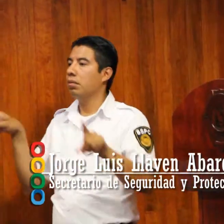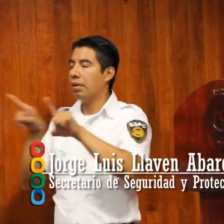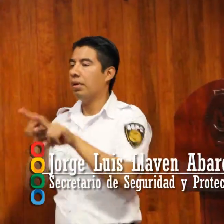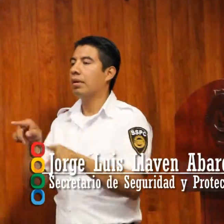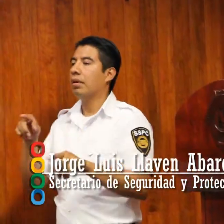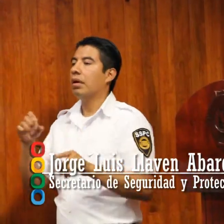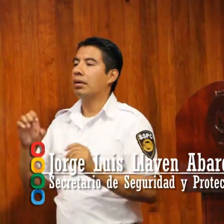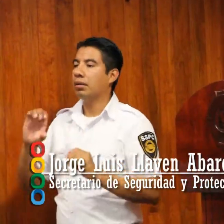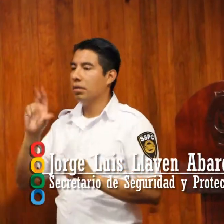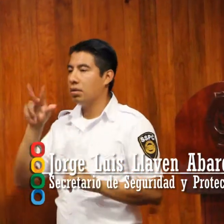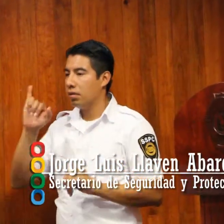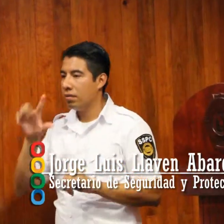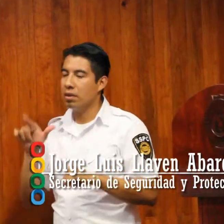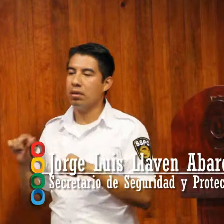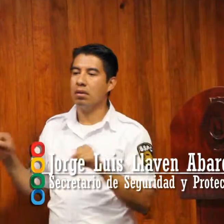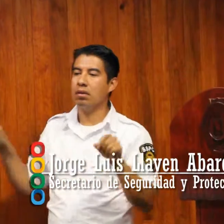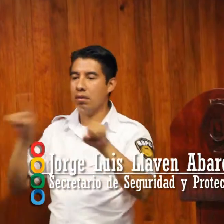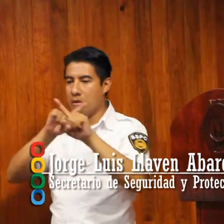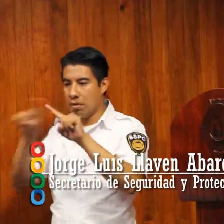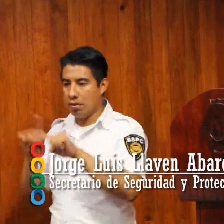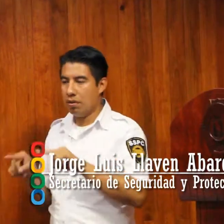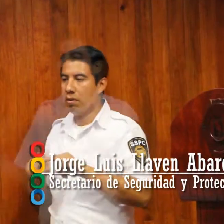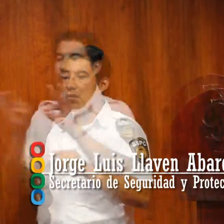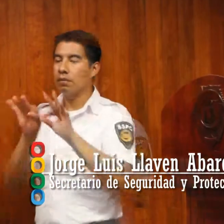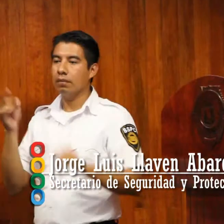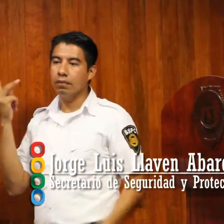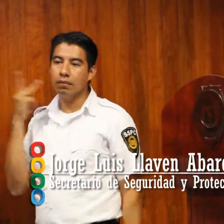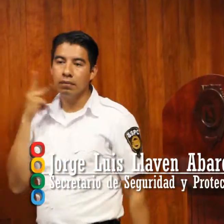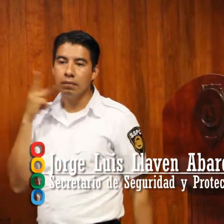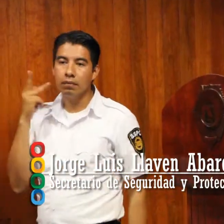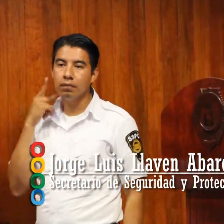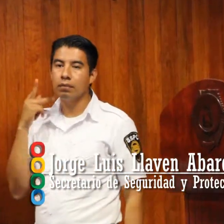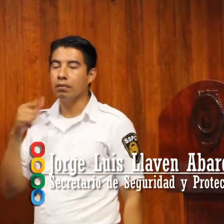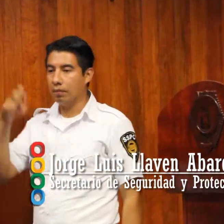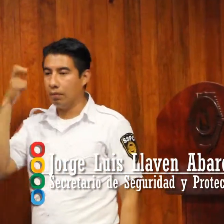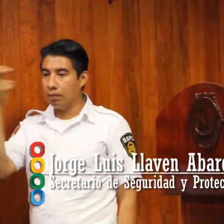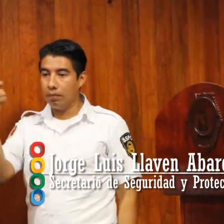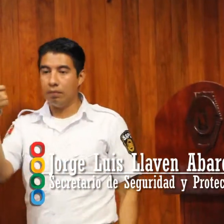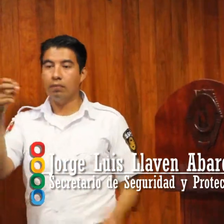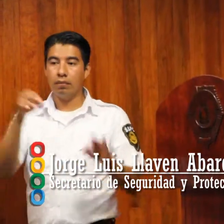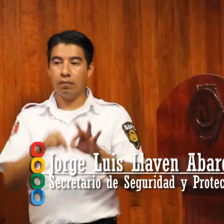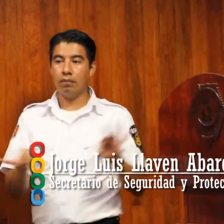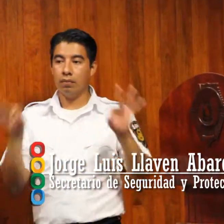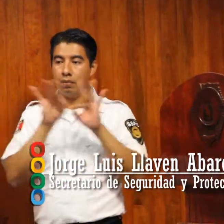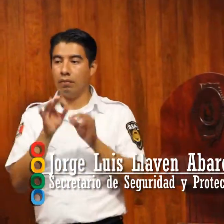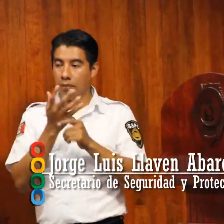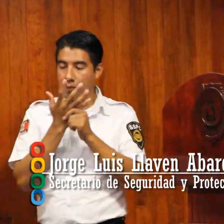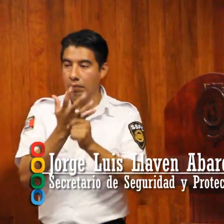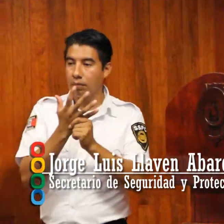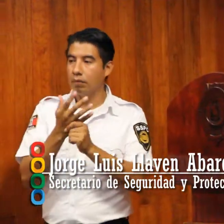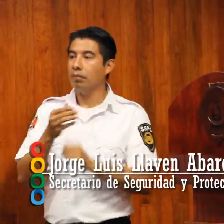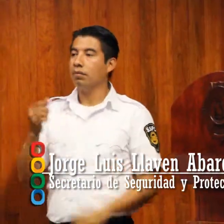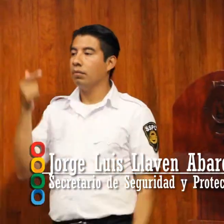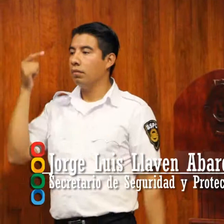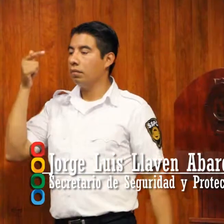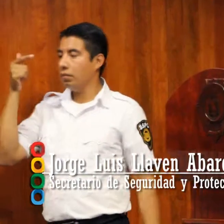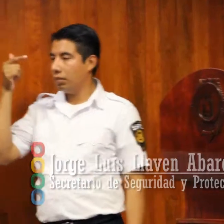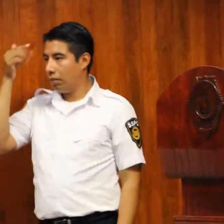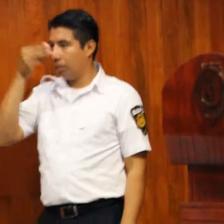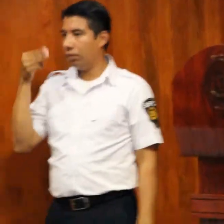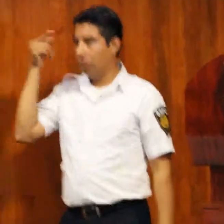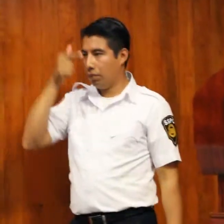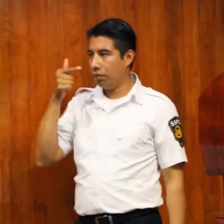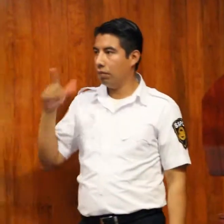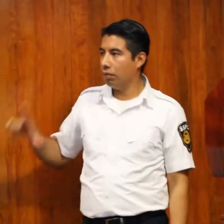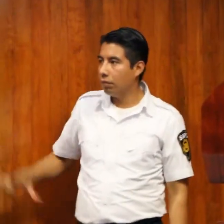civil y en la vida cultural, entre otras. Es una política que nos ha instruido nuestro gobernador del estado, el